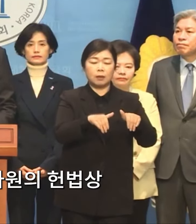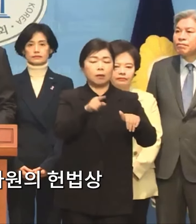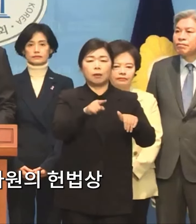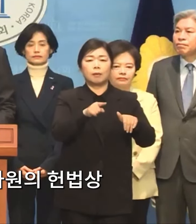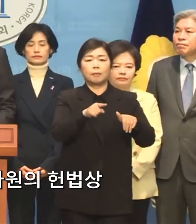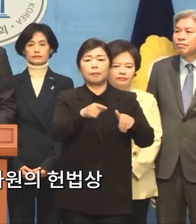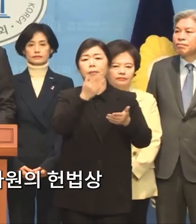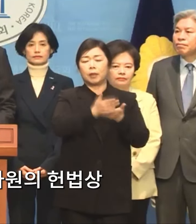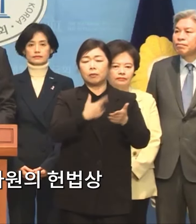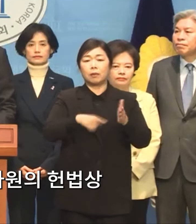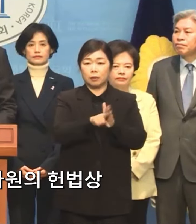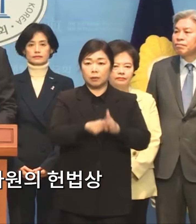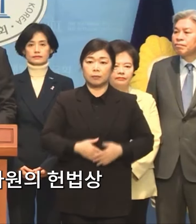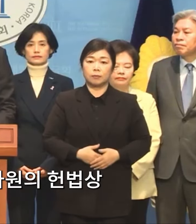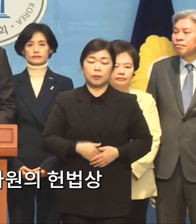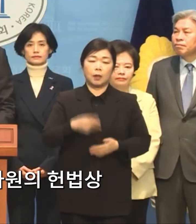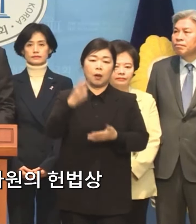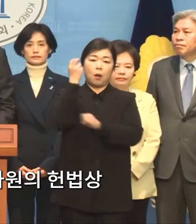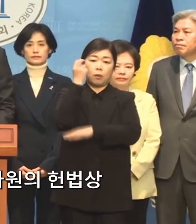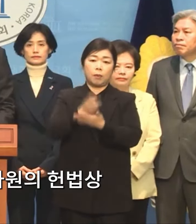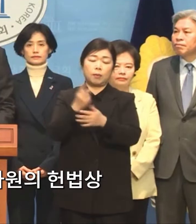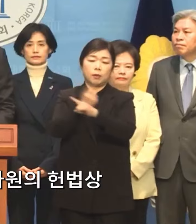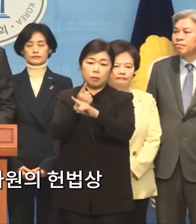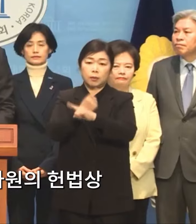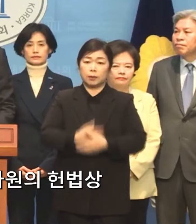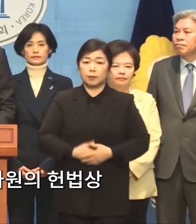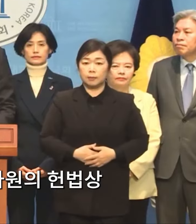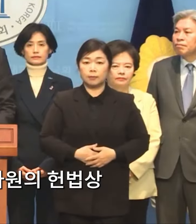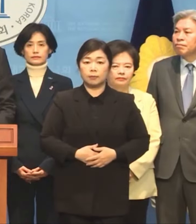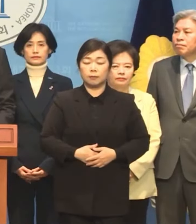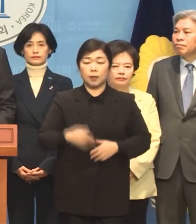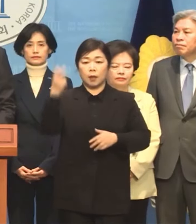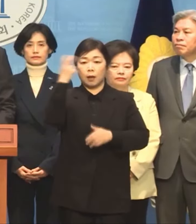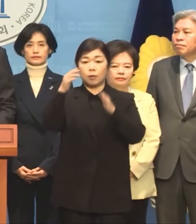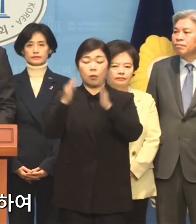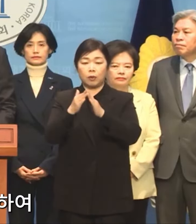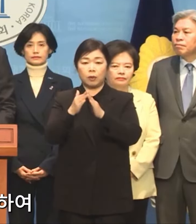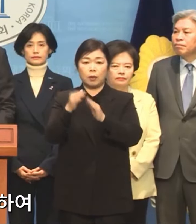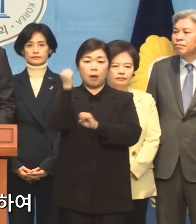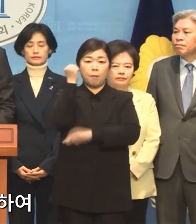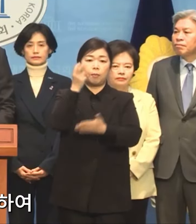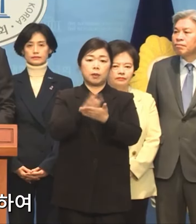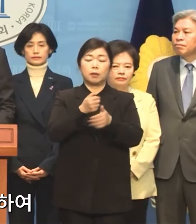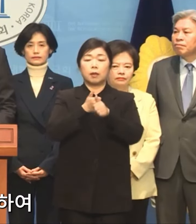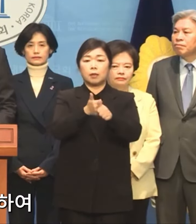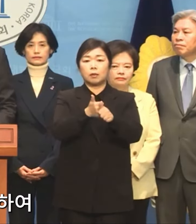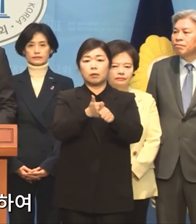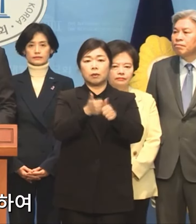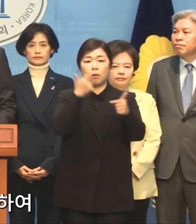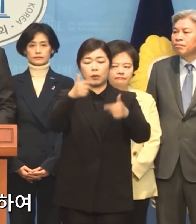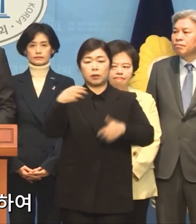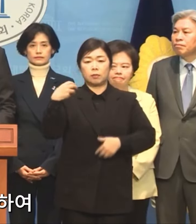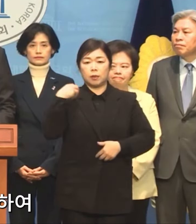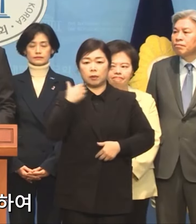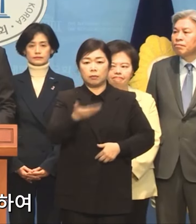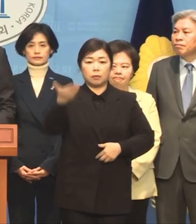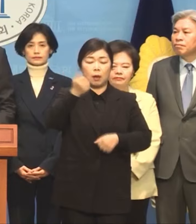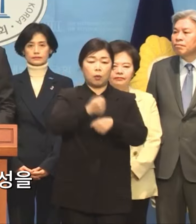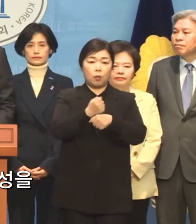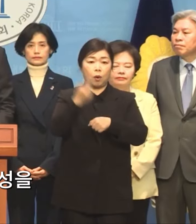헌법 개정을 통하여 감사원의 헌법상 지위를 명확히 하고 회계 감사 기능을 국회로